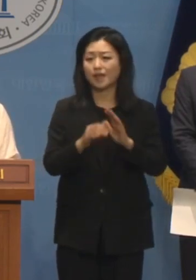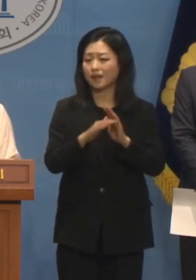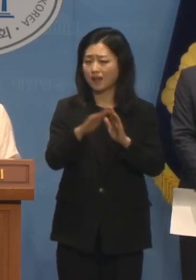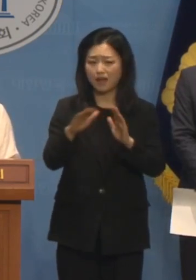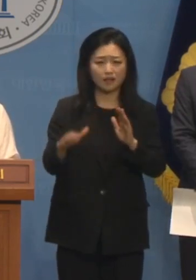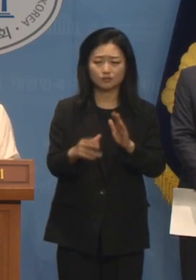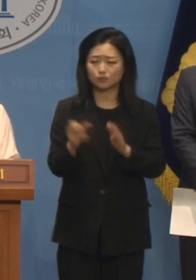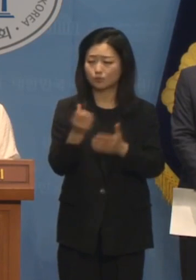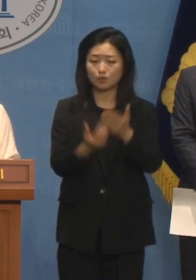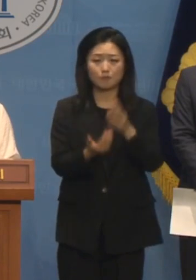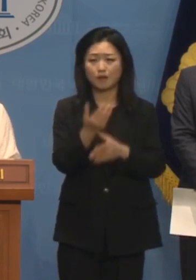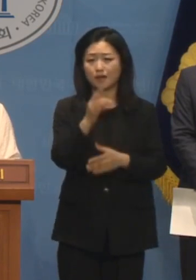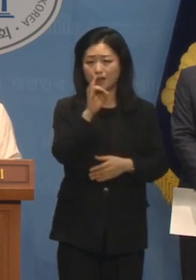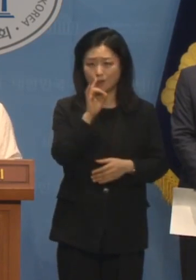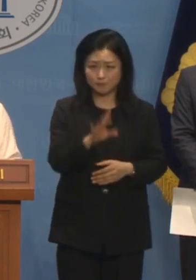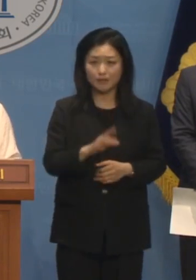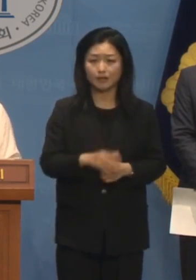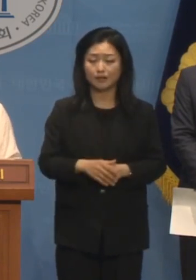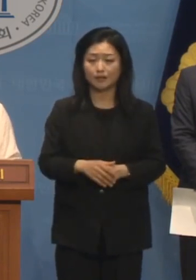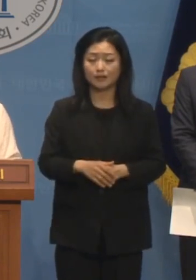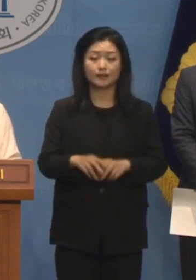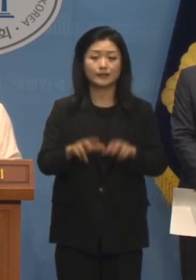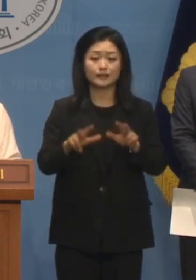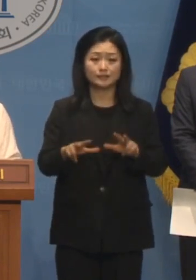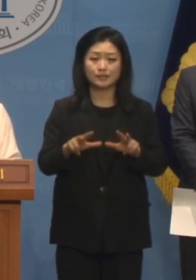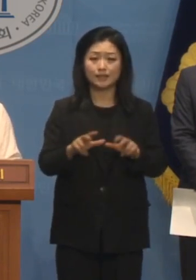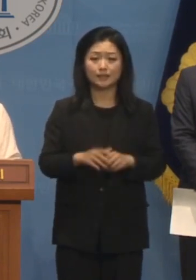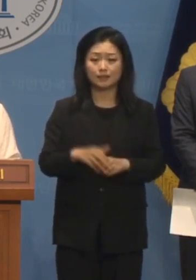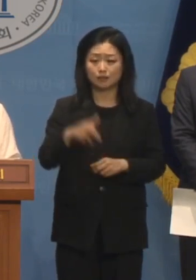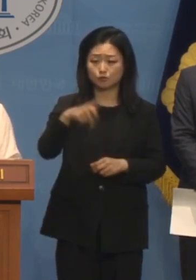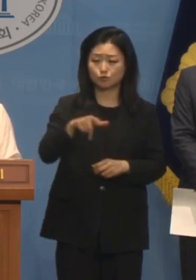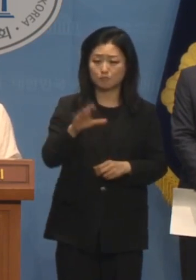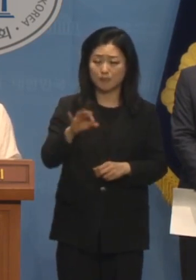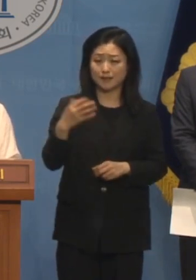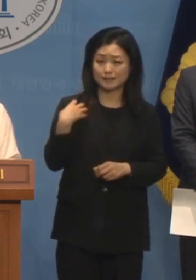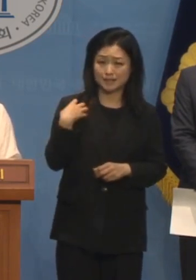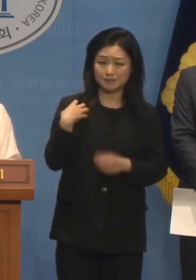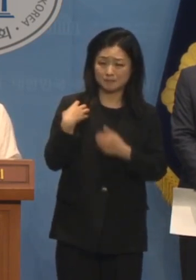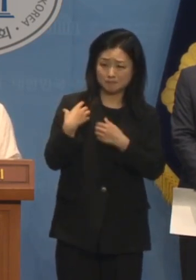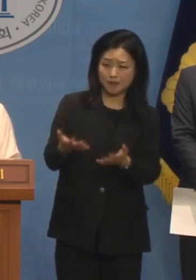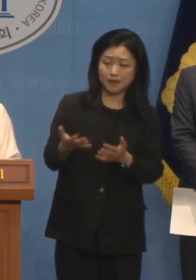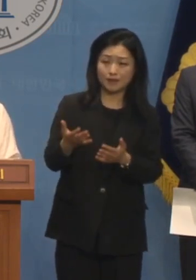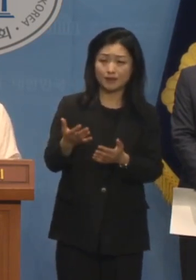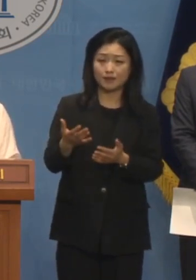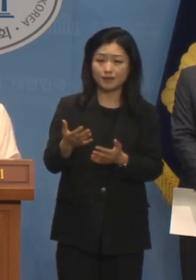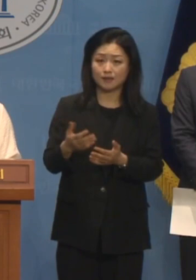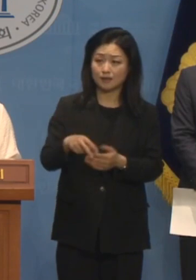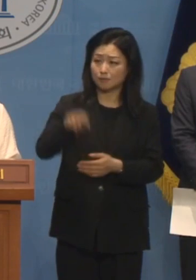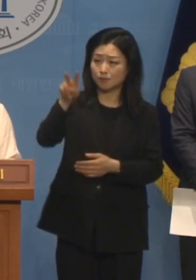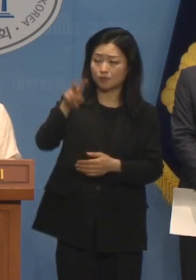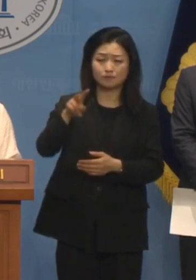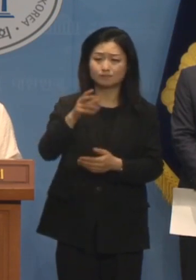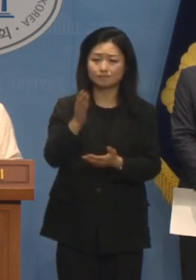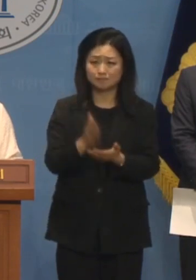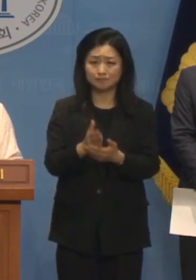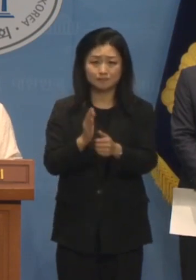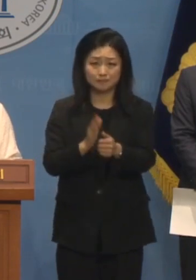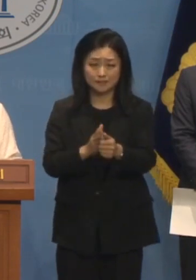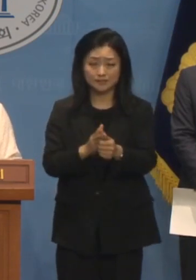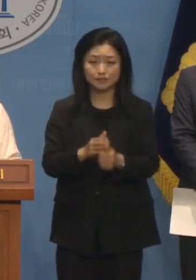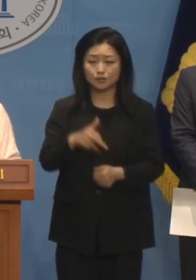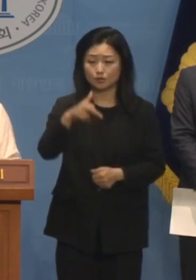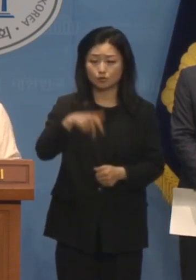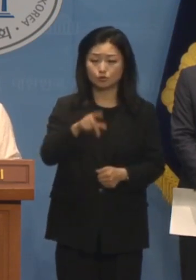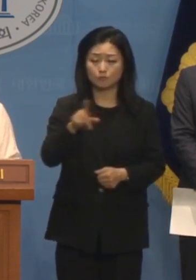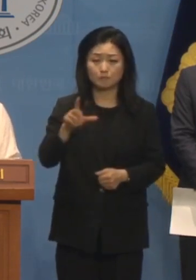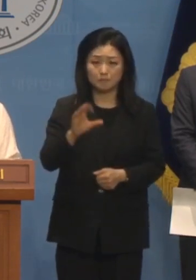생기지 않아야 합니다. 이제 더 이상 쿠팡의 책임을 회피하는 태도를 지켜볼 수만 없습니다.